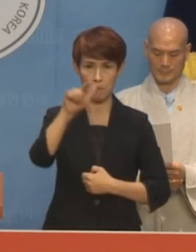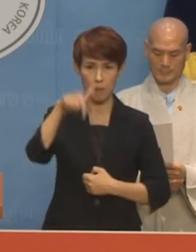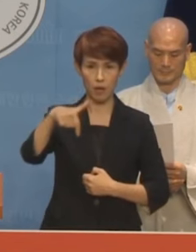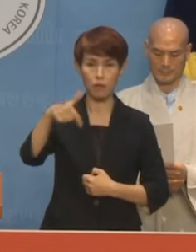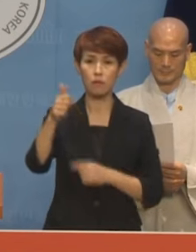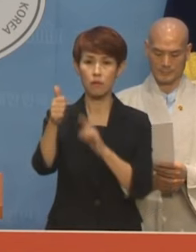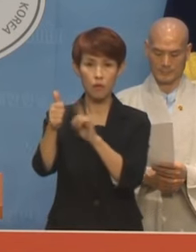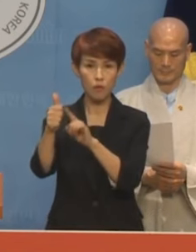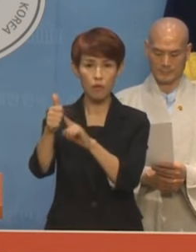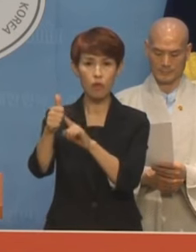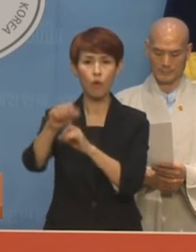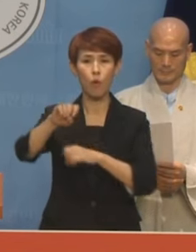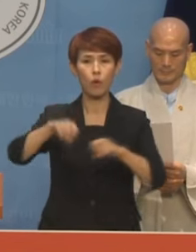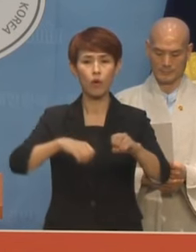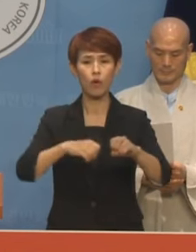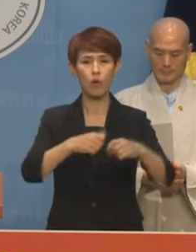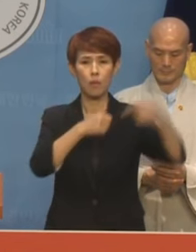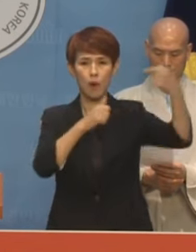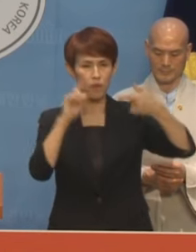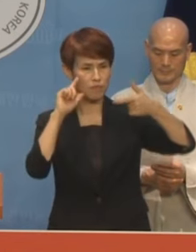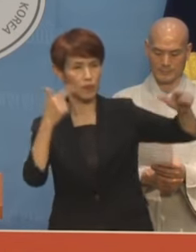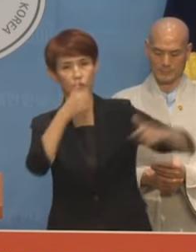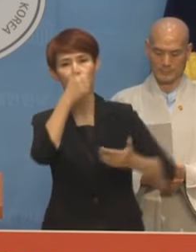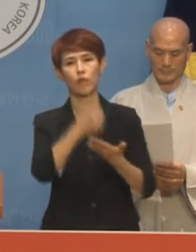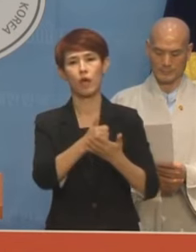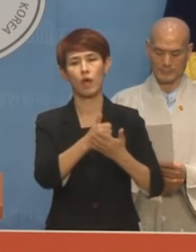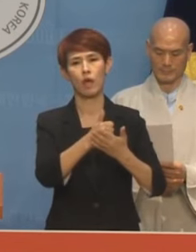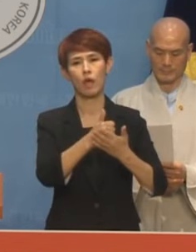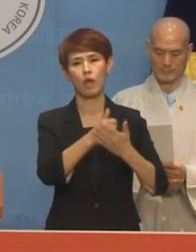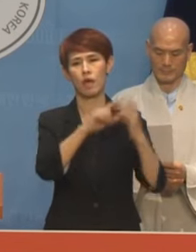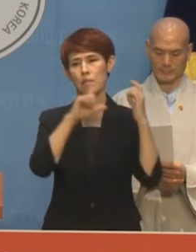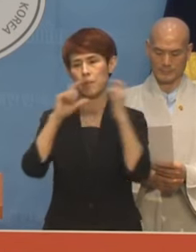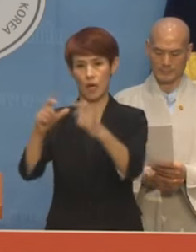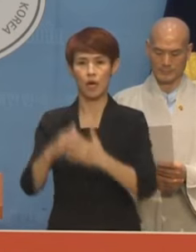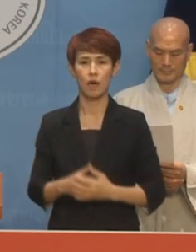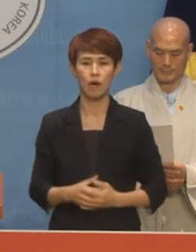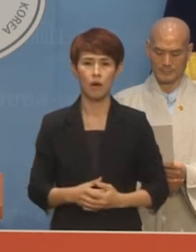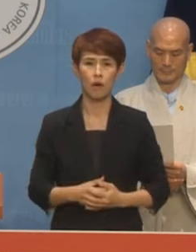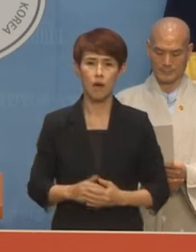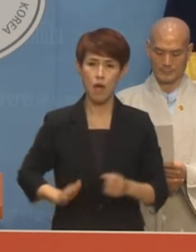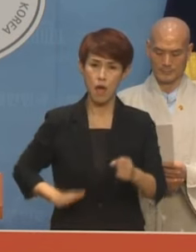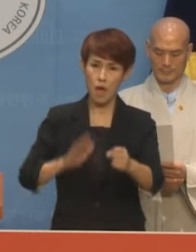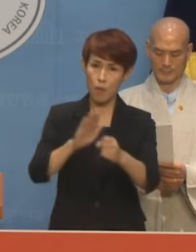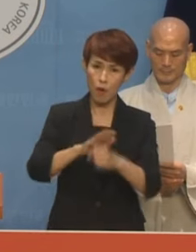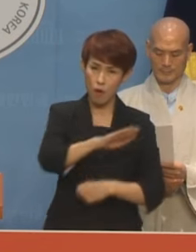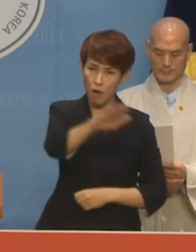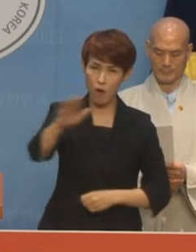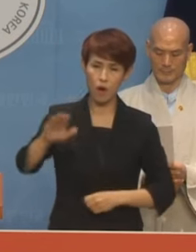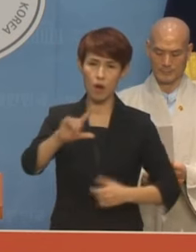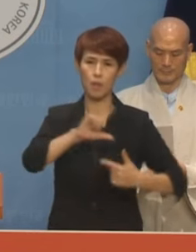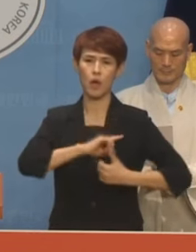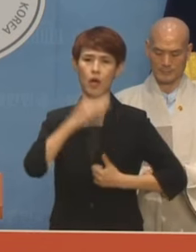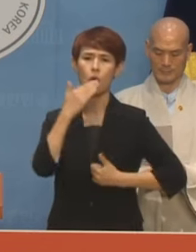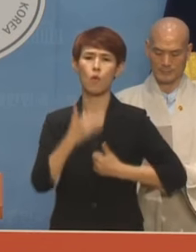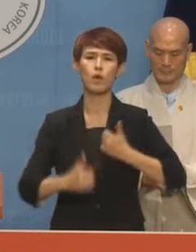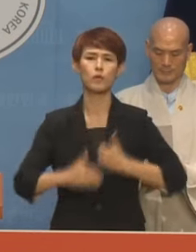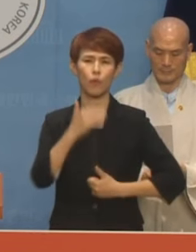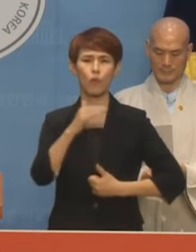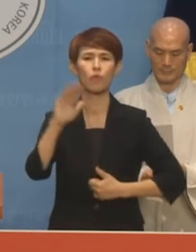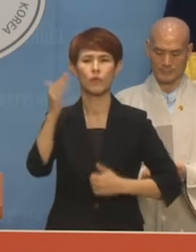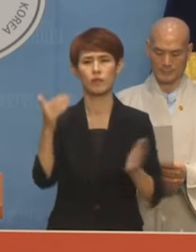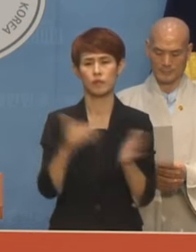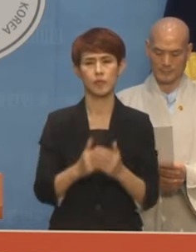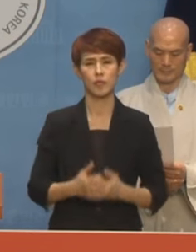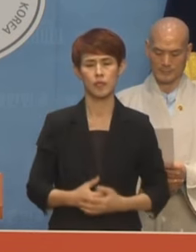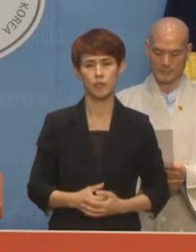대령이 오히려 항명죄로 입건되어 모든 해병 전우들의 명예를 훼손시킨 사건이 아닐